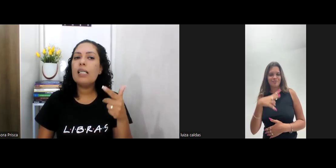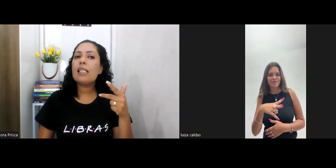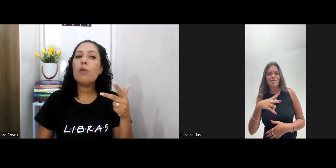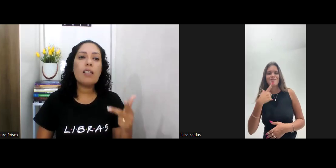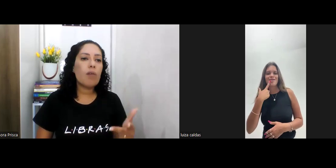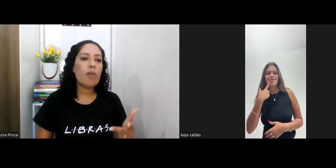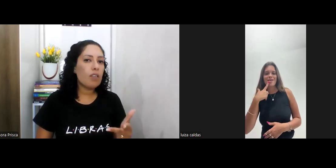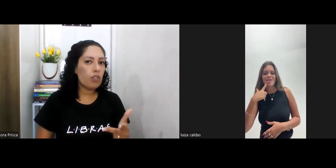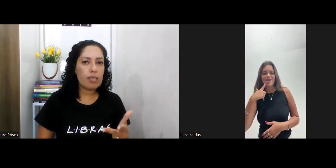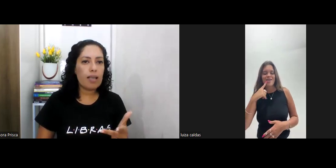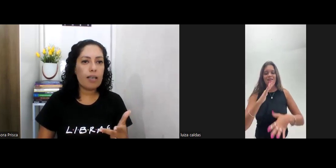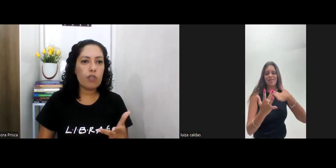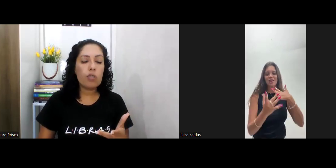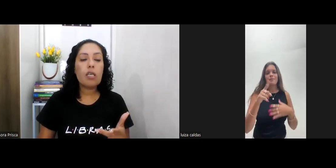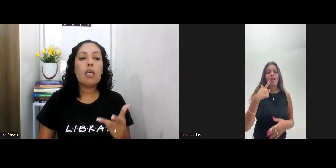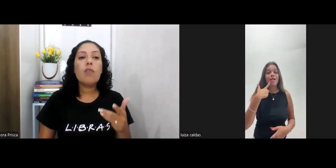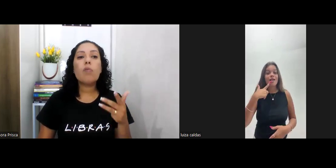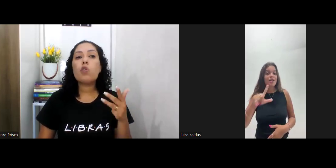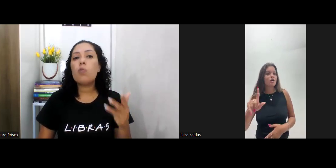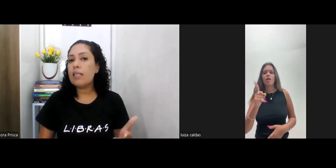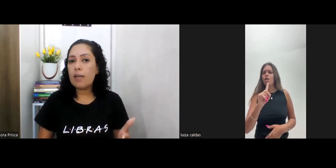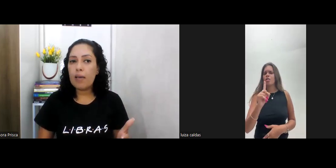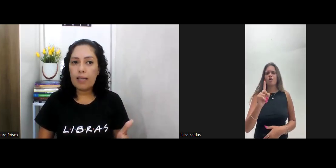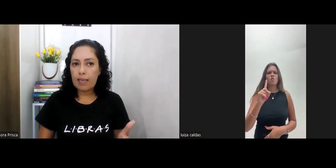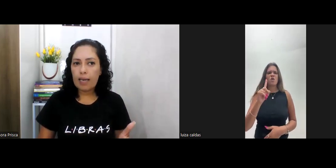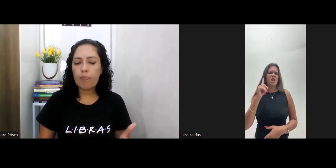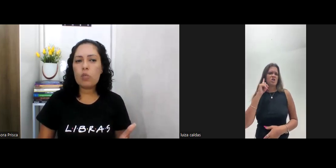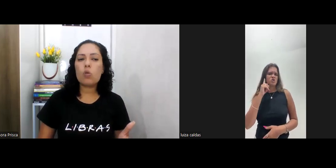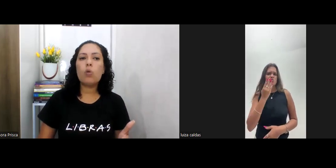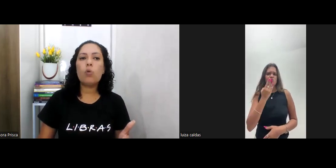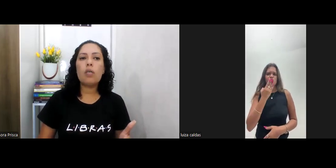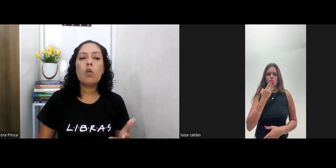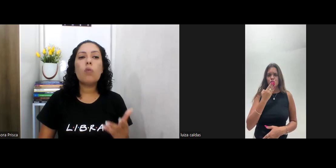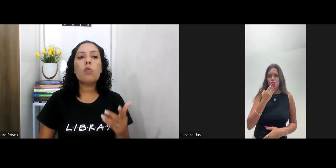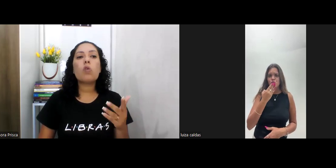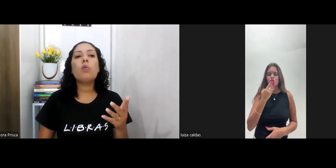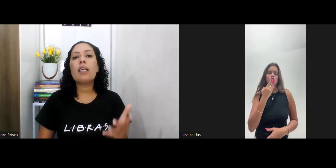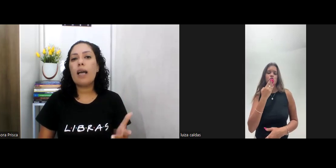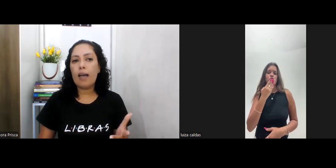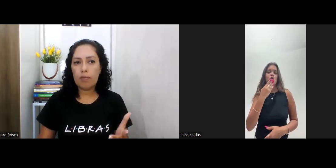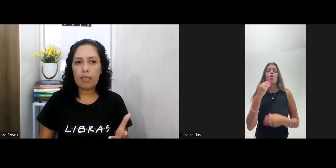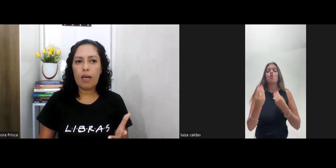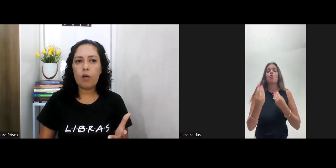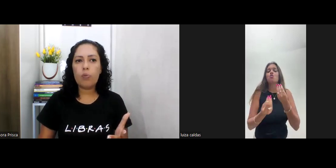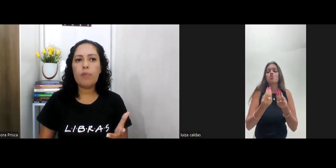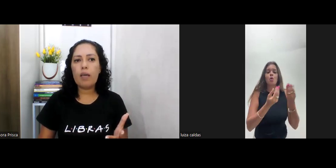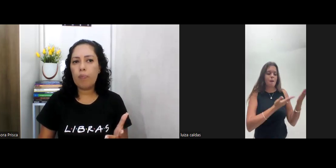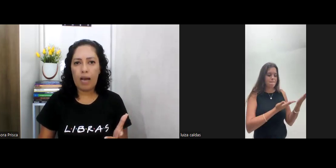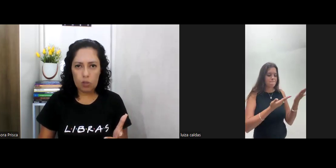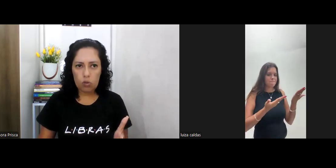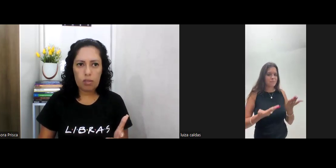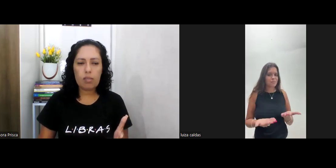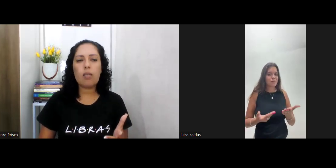mudos, não é linguagem de sinais. Vimos como receber ali aquela pessoa, como se comunicar para dar o